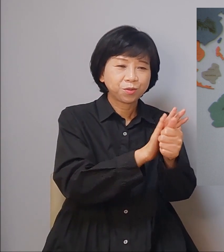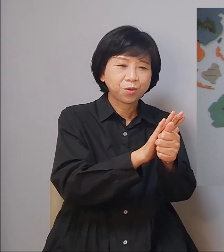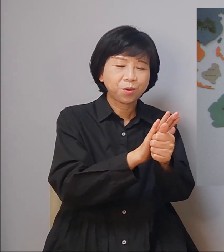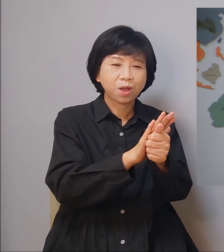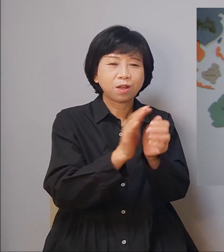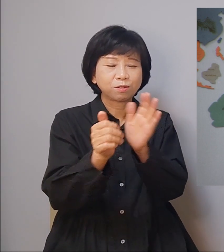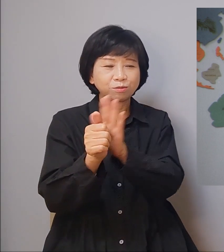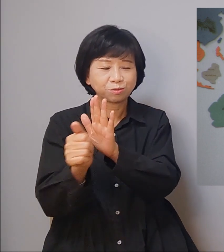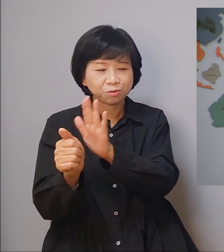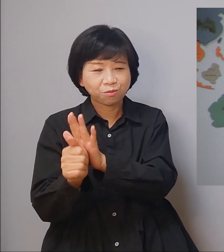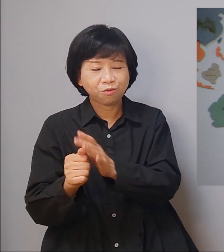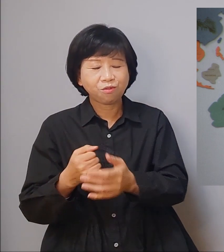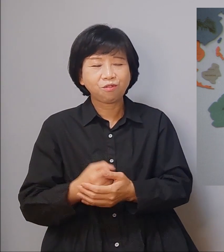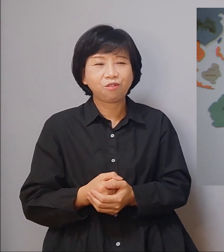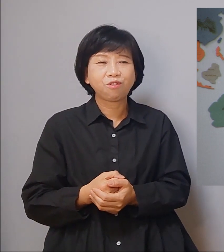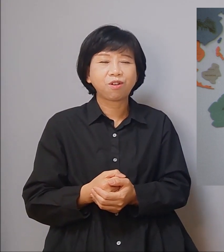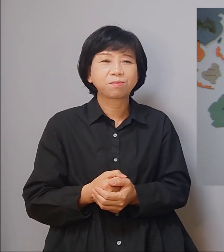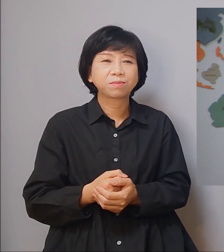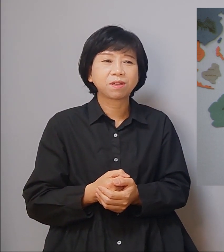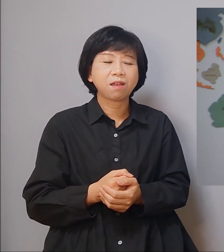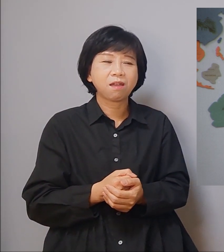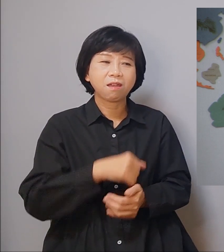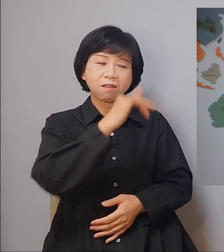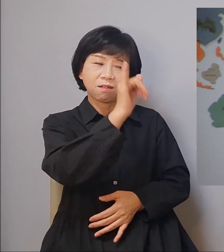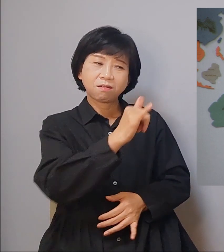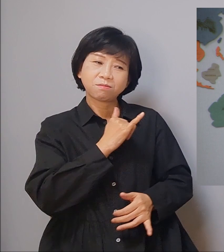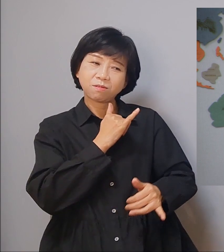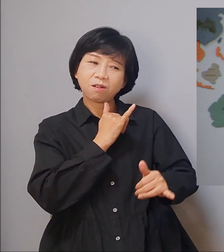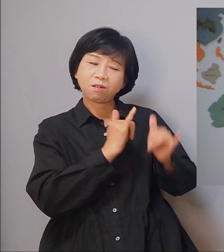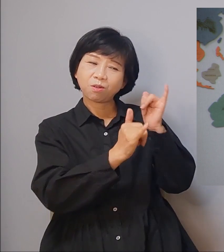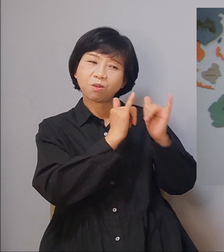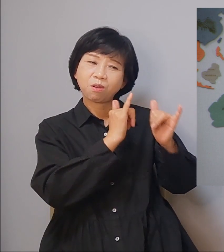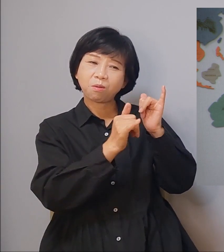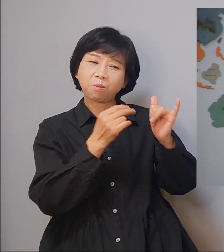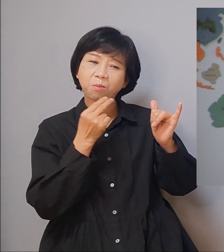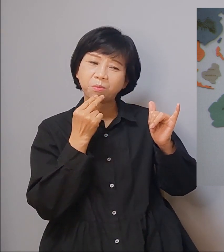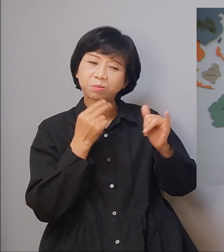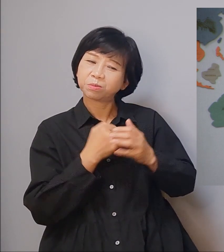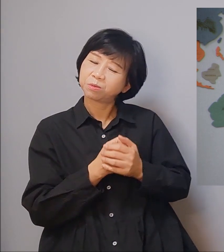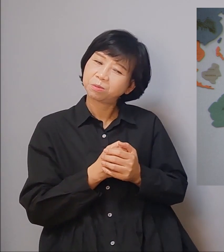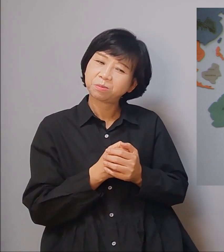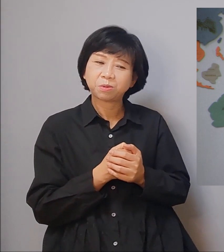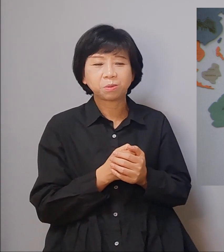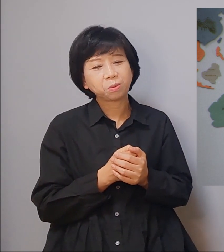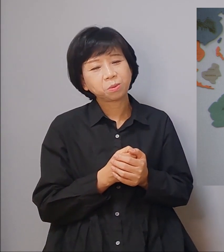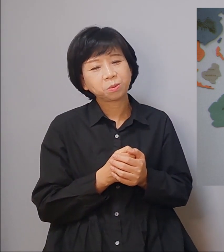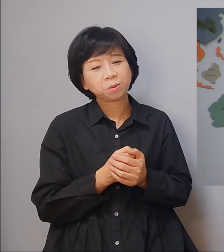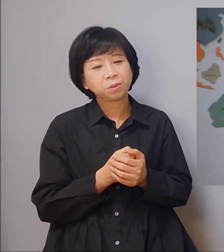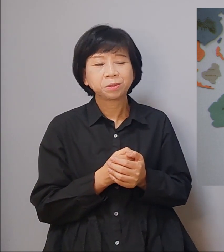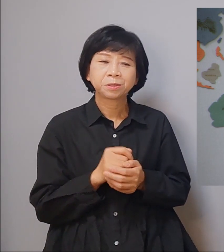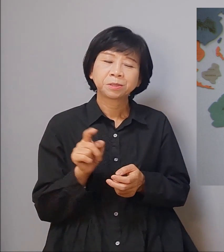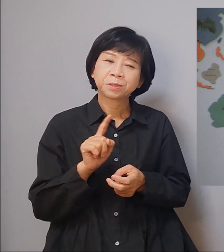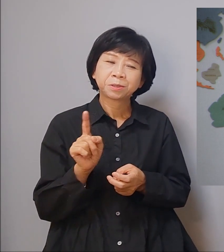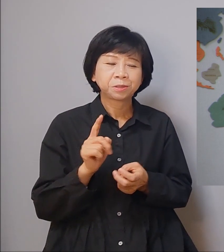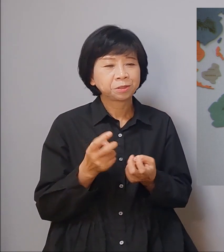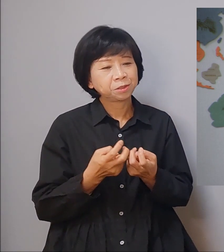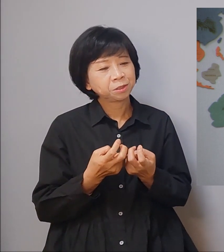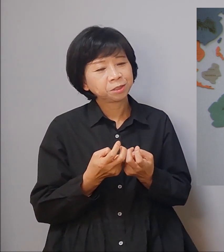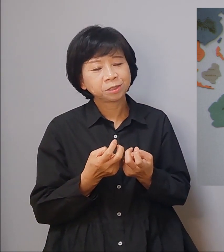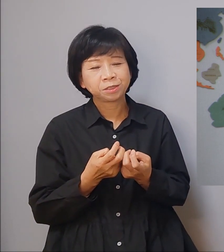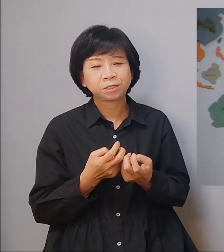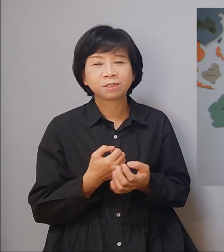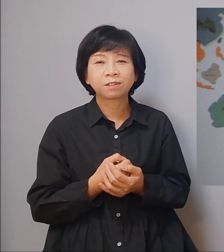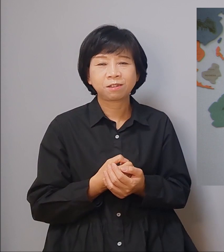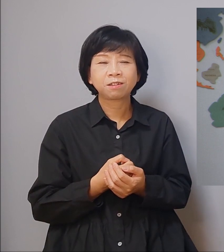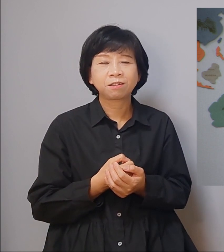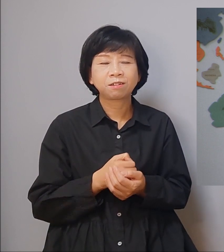뭐 4년, 5년 지나도 연락이 한 번도 없고 우리는 기도와 선교 후원은 계속 하는데 그런 부분이